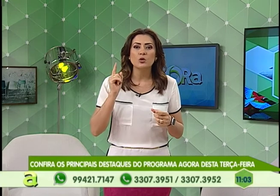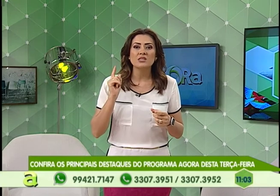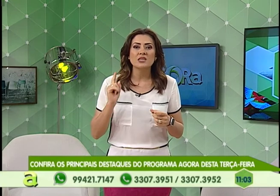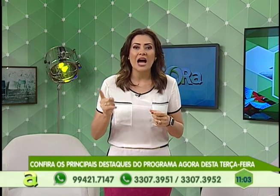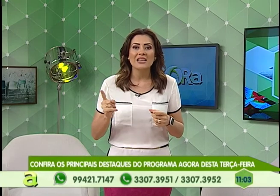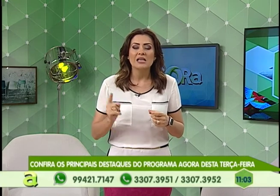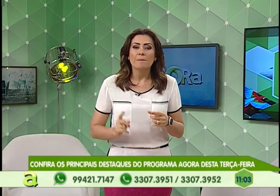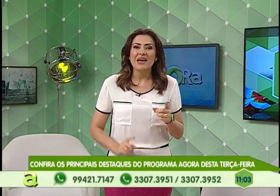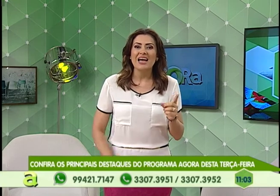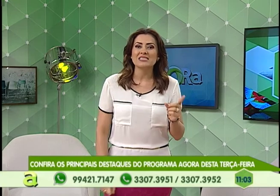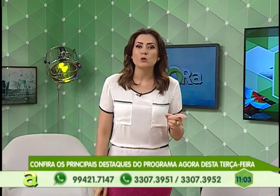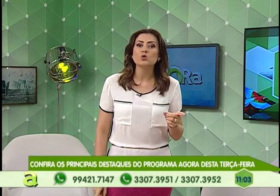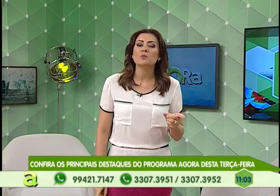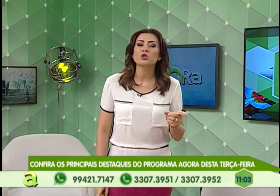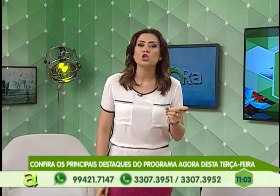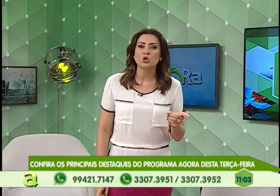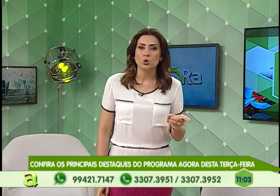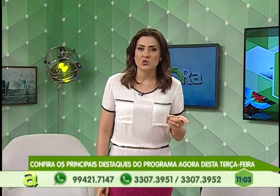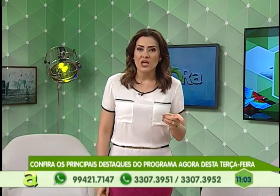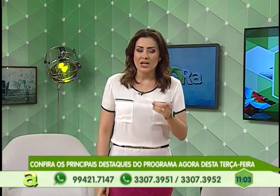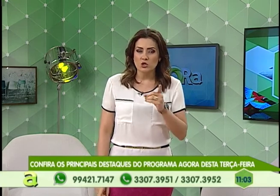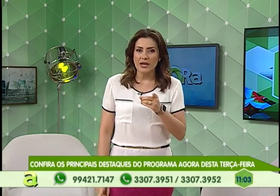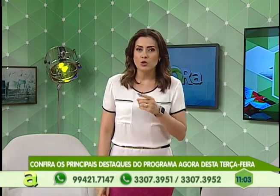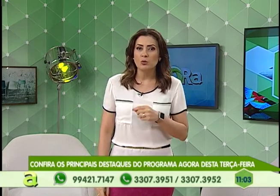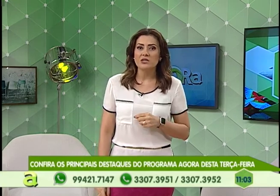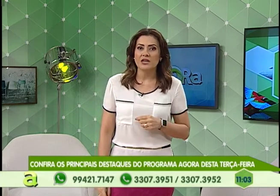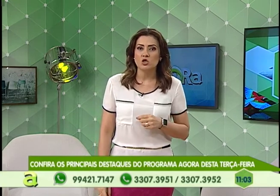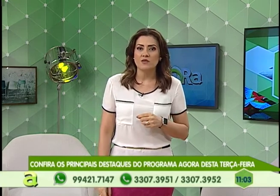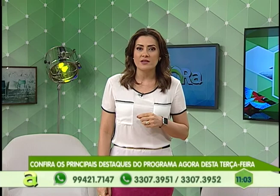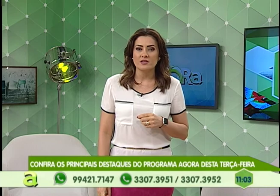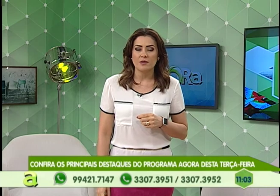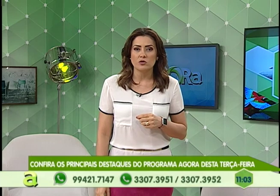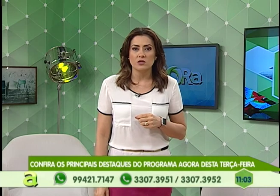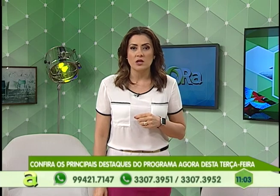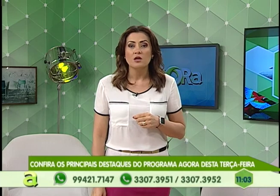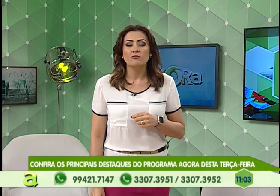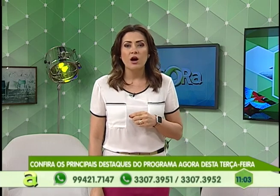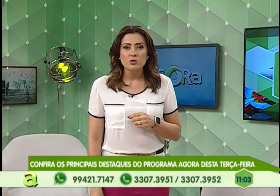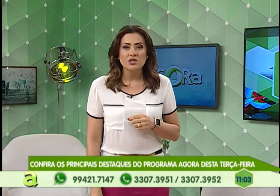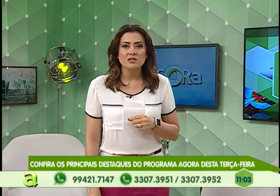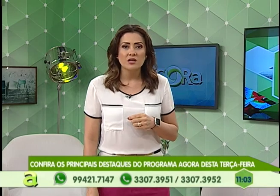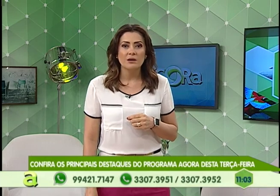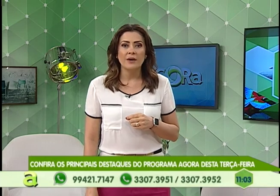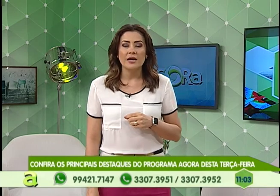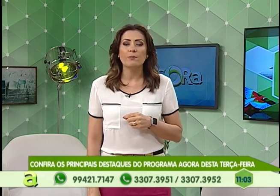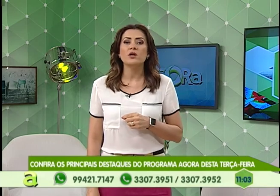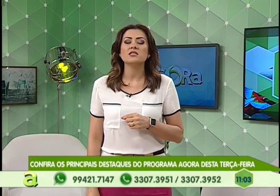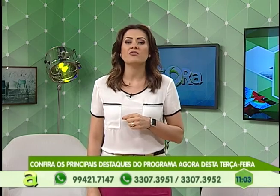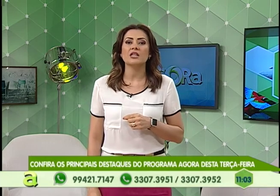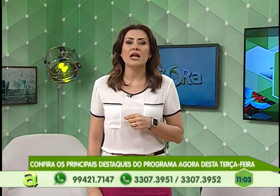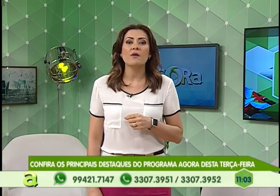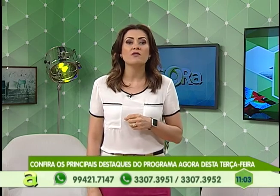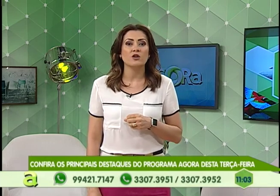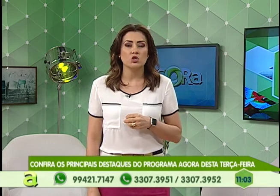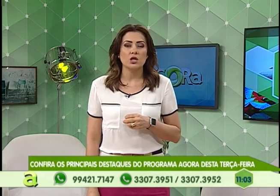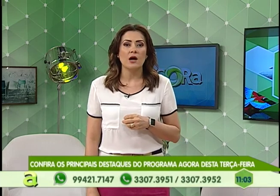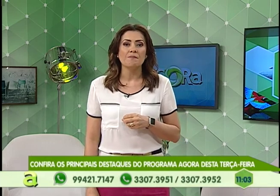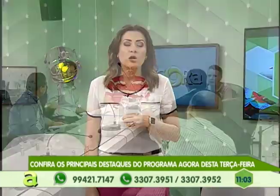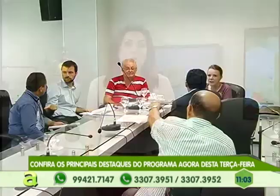policiais pela ação dos bandidos. É destaque de polícia que a gente vai trazer pra você. Vamos trazer também, a Polícia Federal investiga o